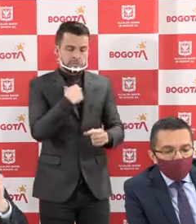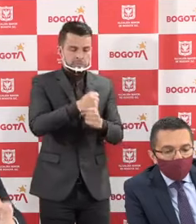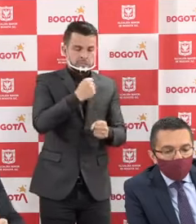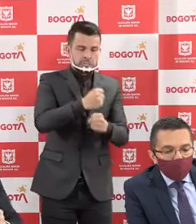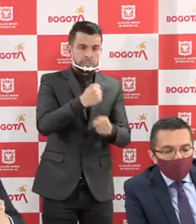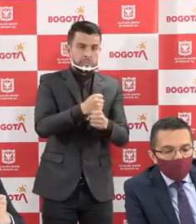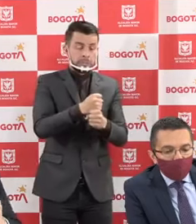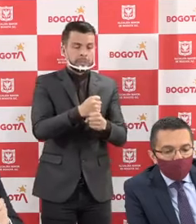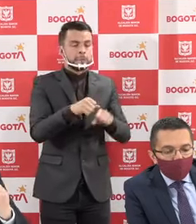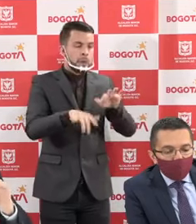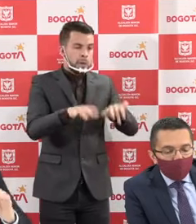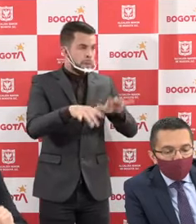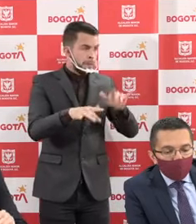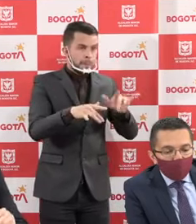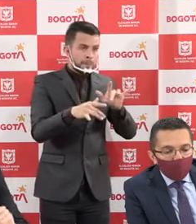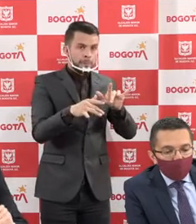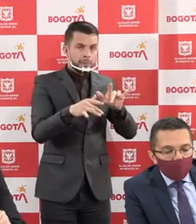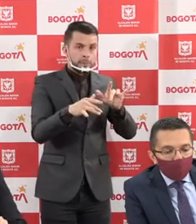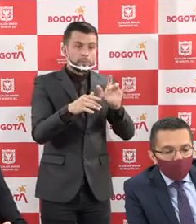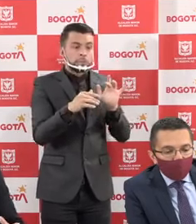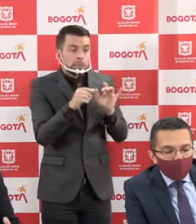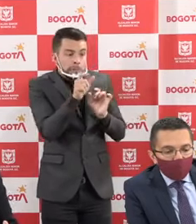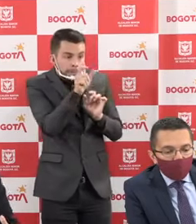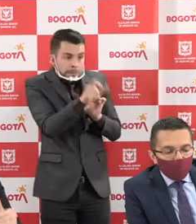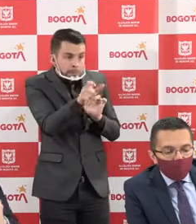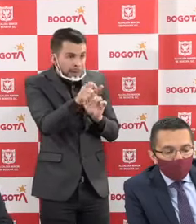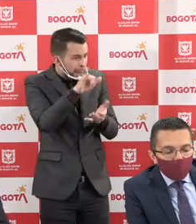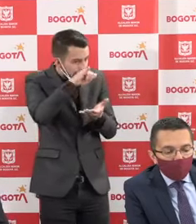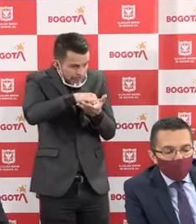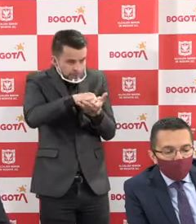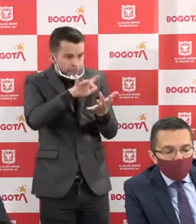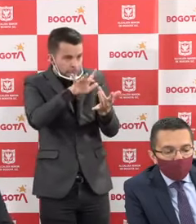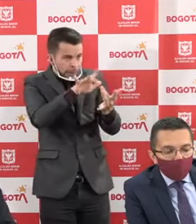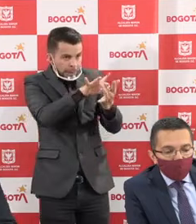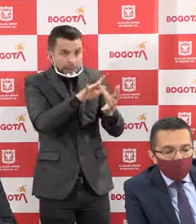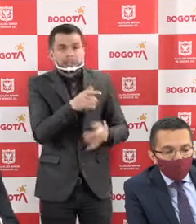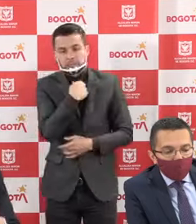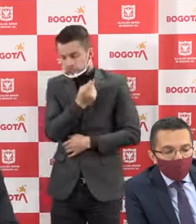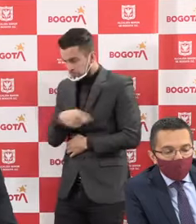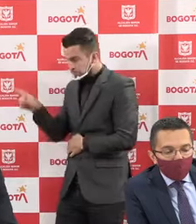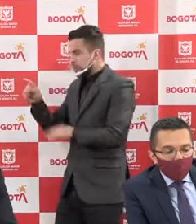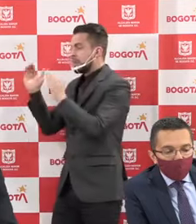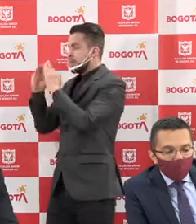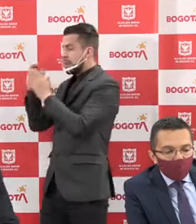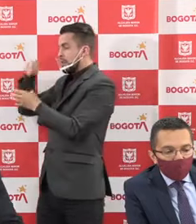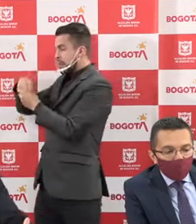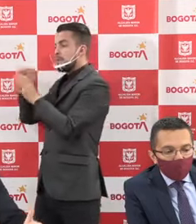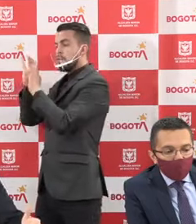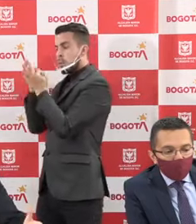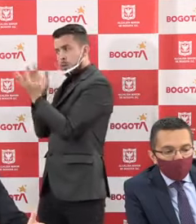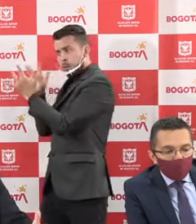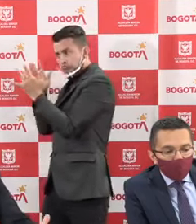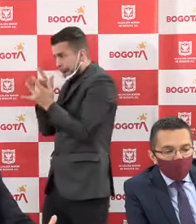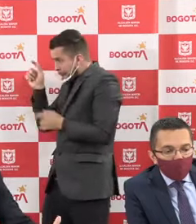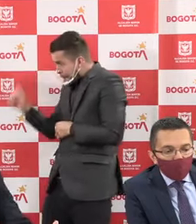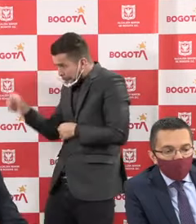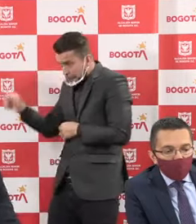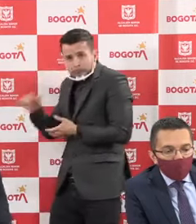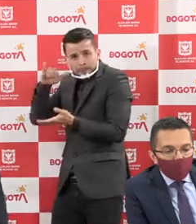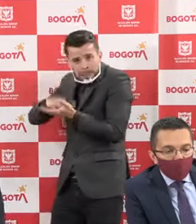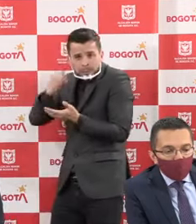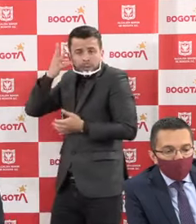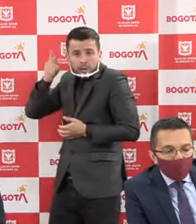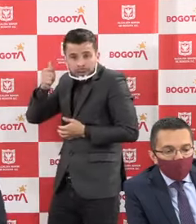eso mi riesgo de contagio es mucho más bajo que si yo trabajo en un comercio donde no me encuentro con las más personas todos los días sino que me encuentro con